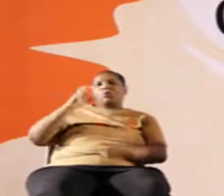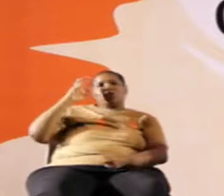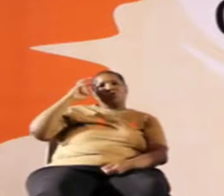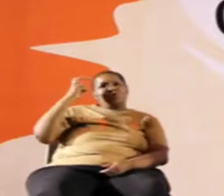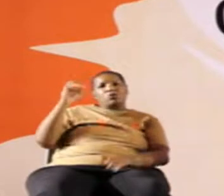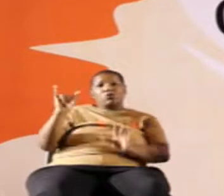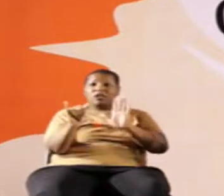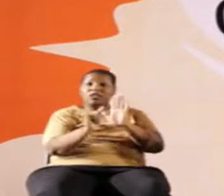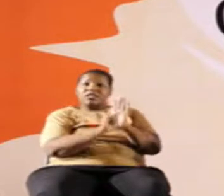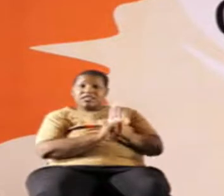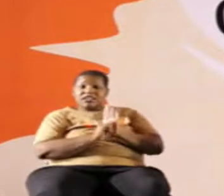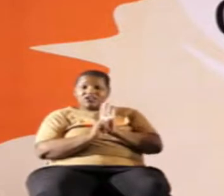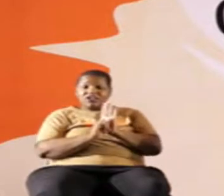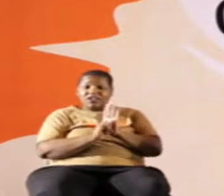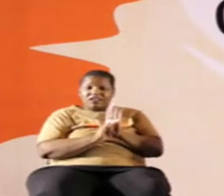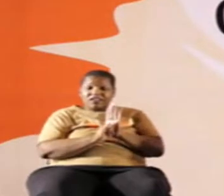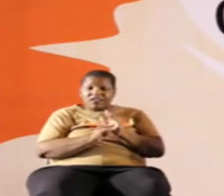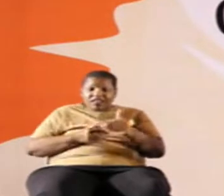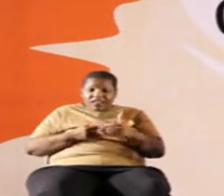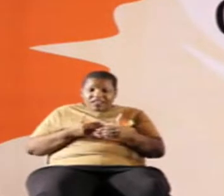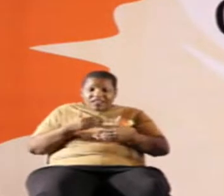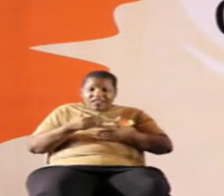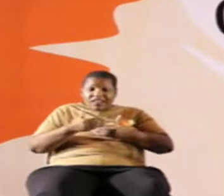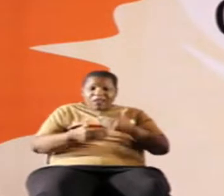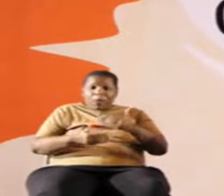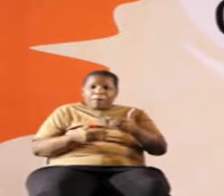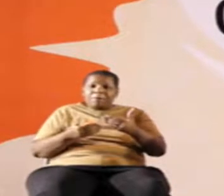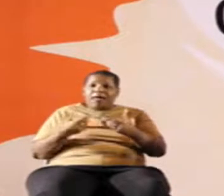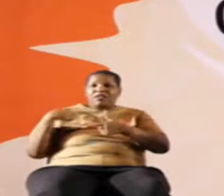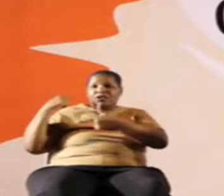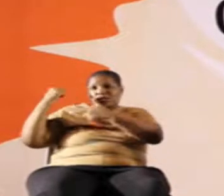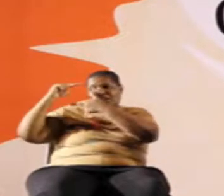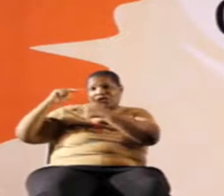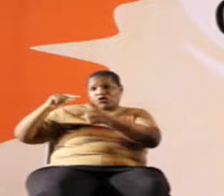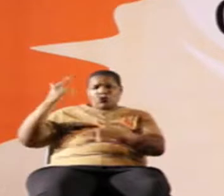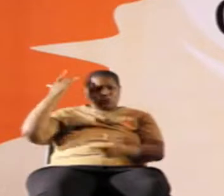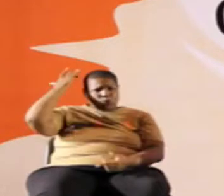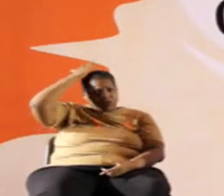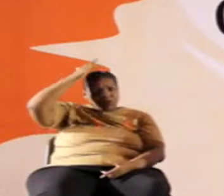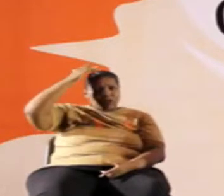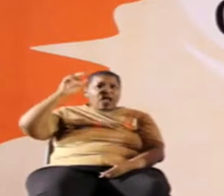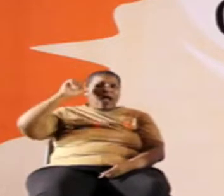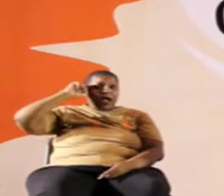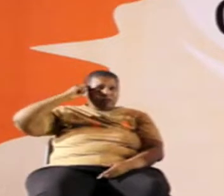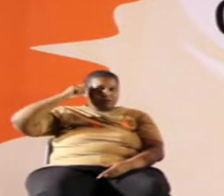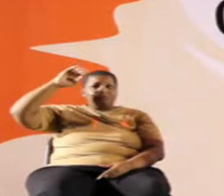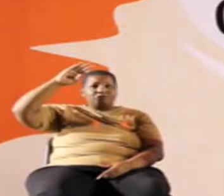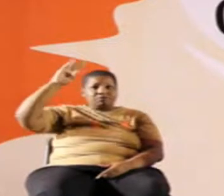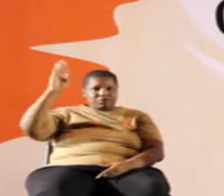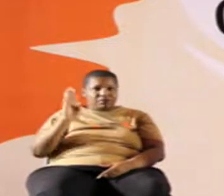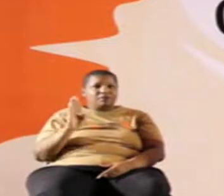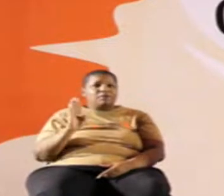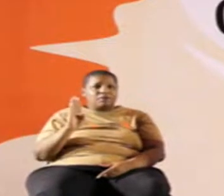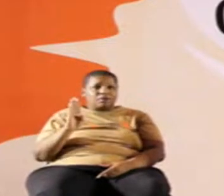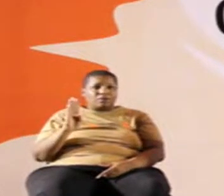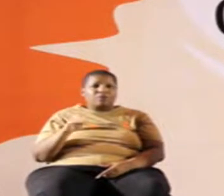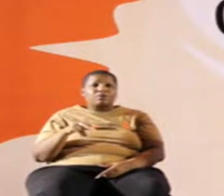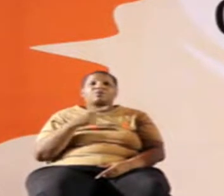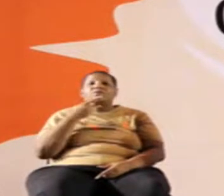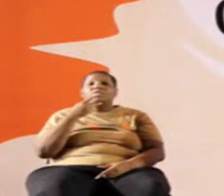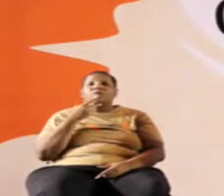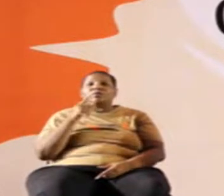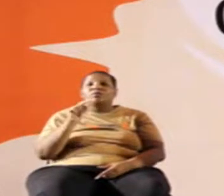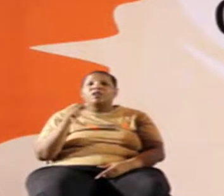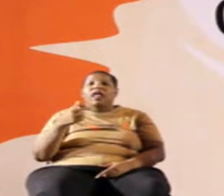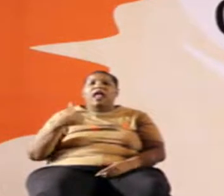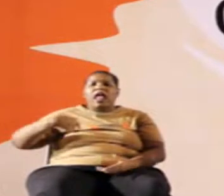uma identidade que passa pela tradição e pelo sagrado afro-brasileiro, ela fala isso, mas ela diz,